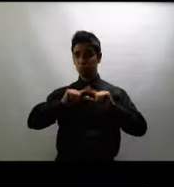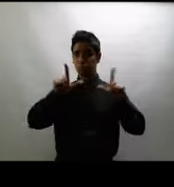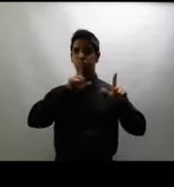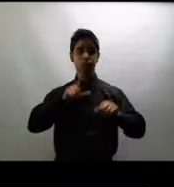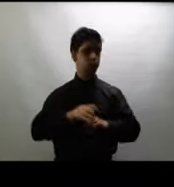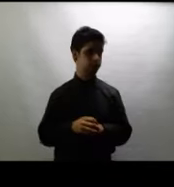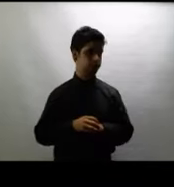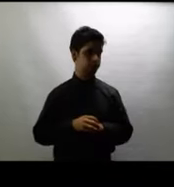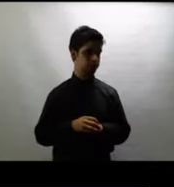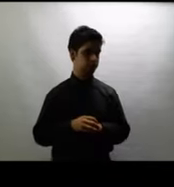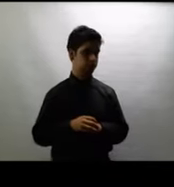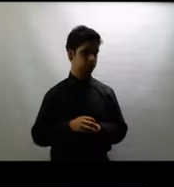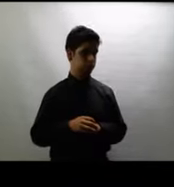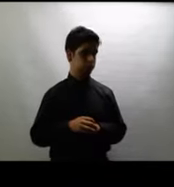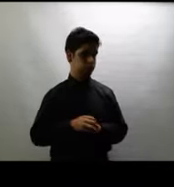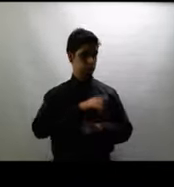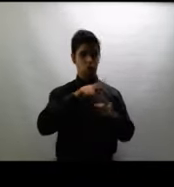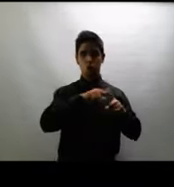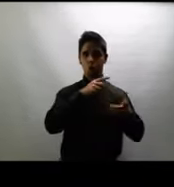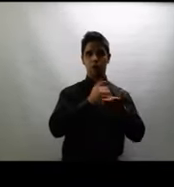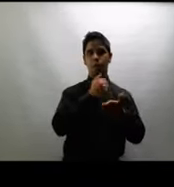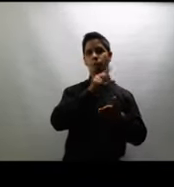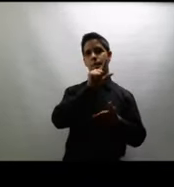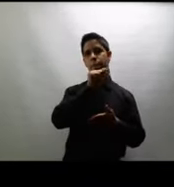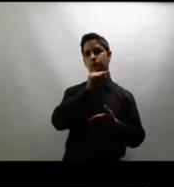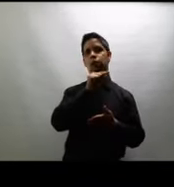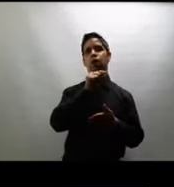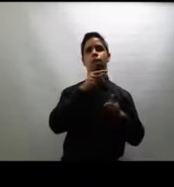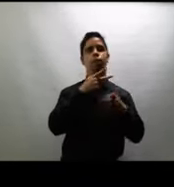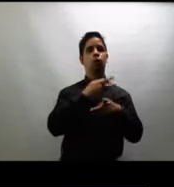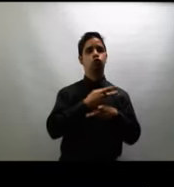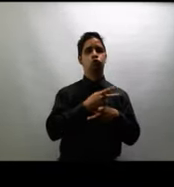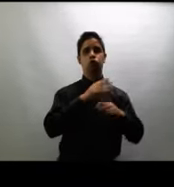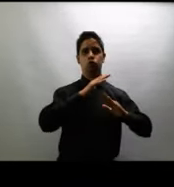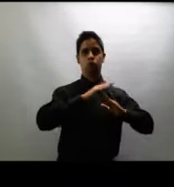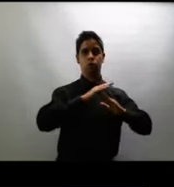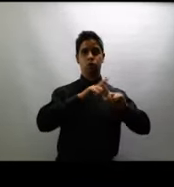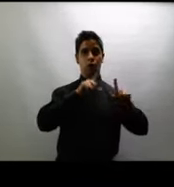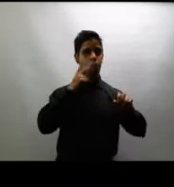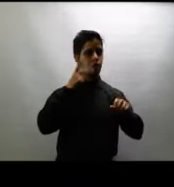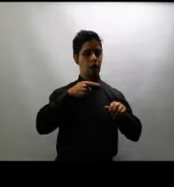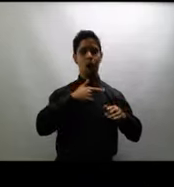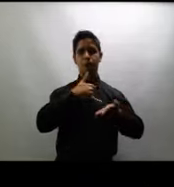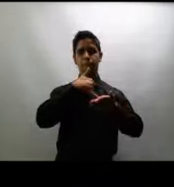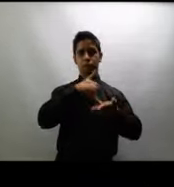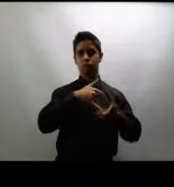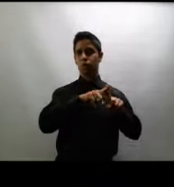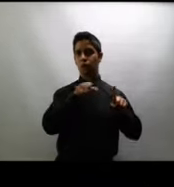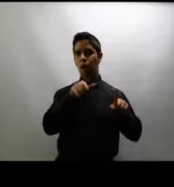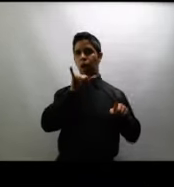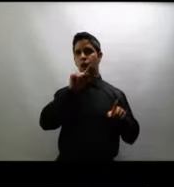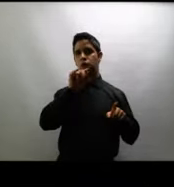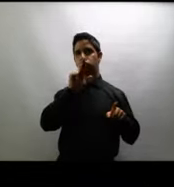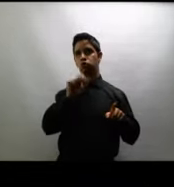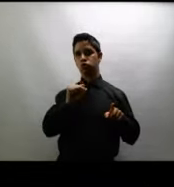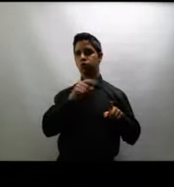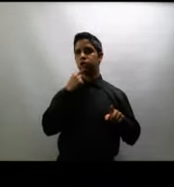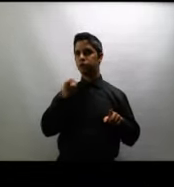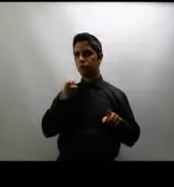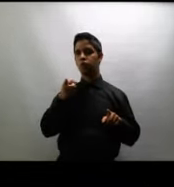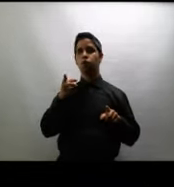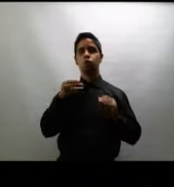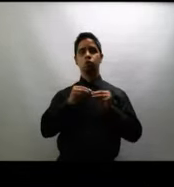tenemos aquí cuando ganamos las 20 producciones que tuvimos, que aquí está el reconocimiento. Ay, y aquí está lo de iTunes, que llegar al